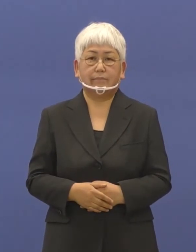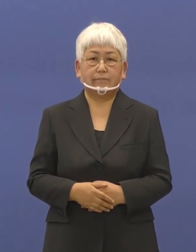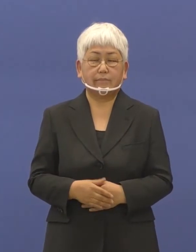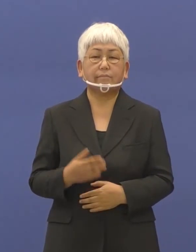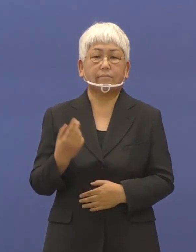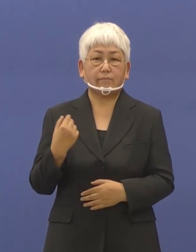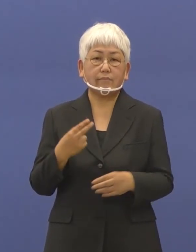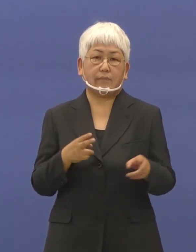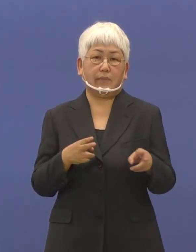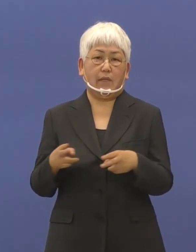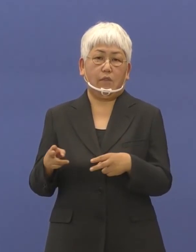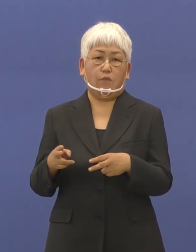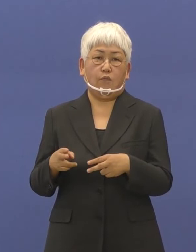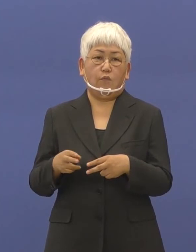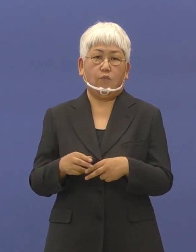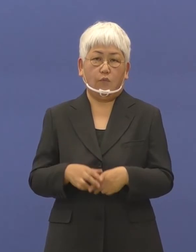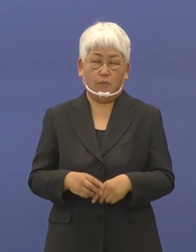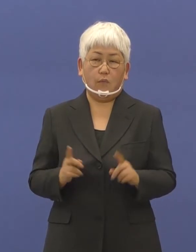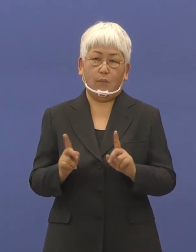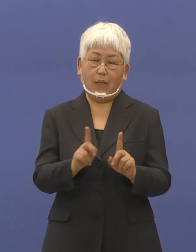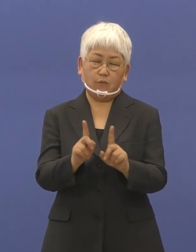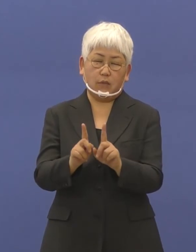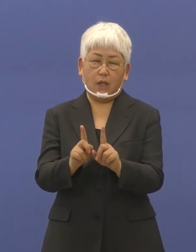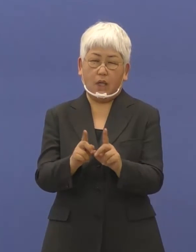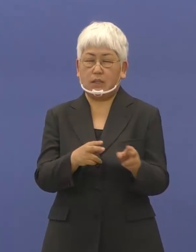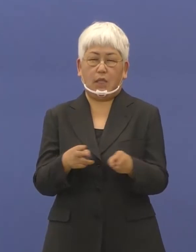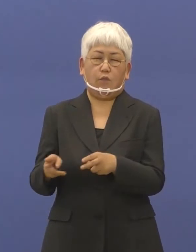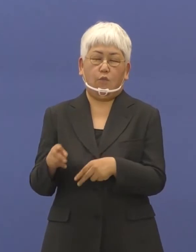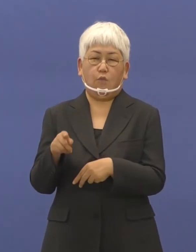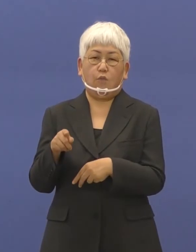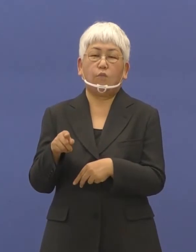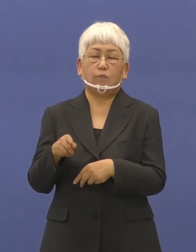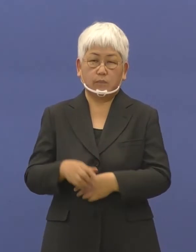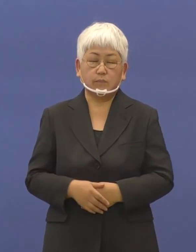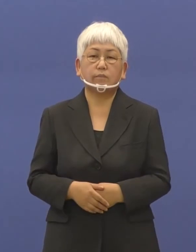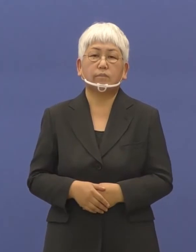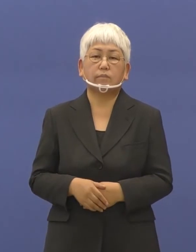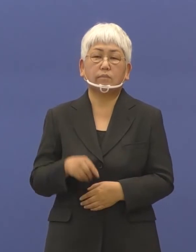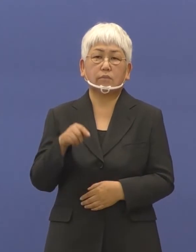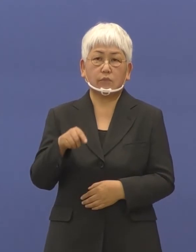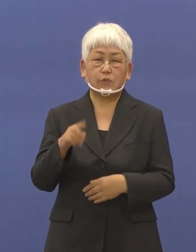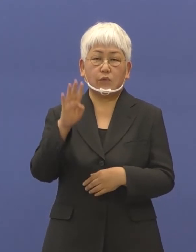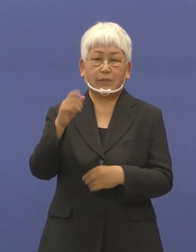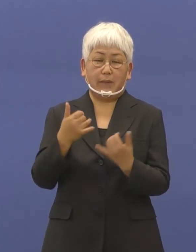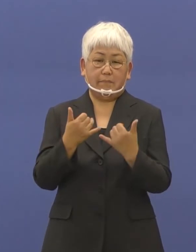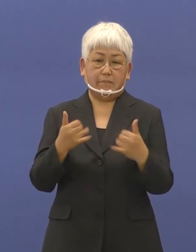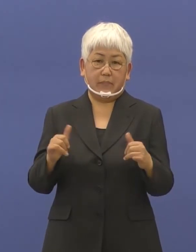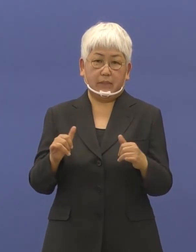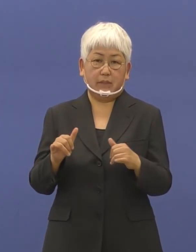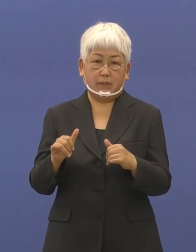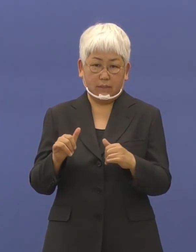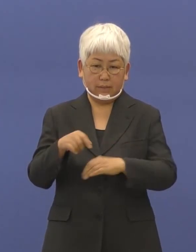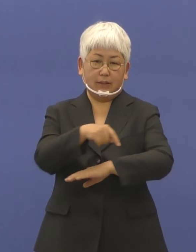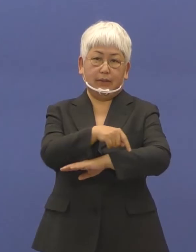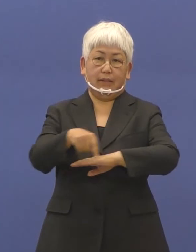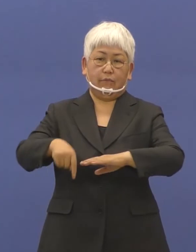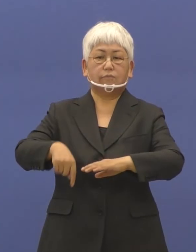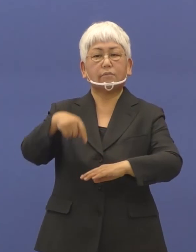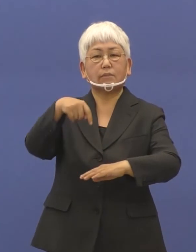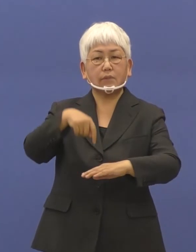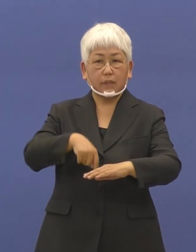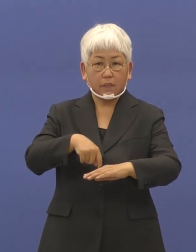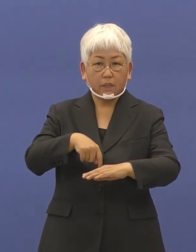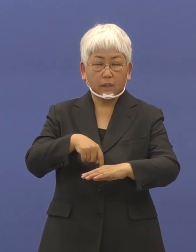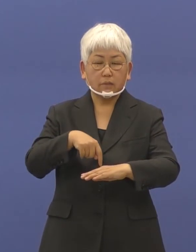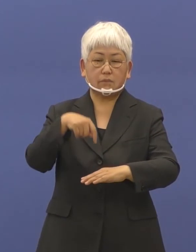この制度がこう目指す方向性について岩手県民計画の中でもこう指